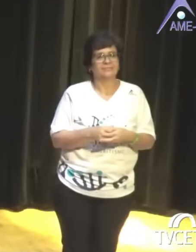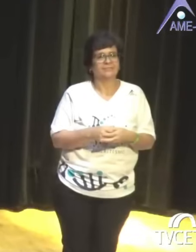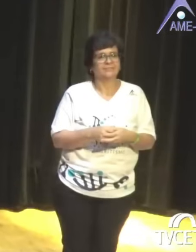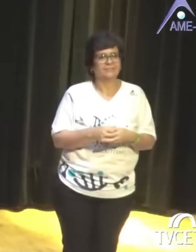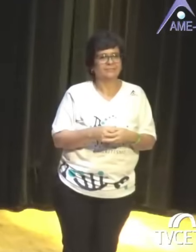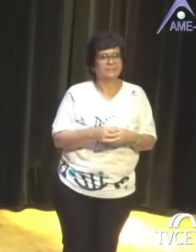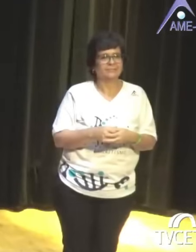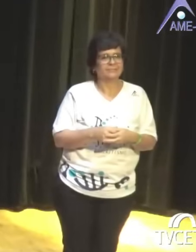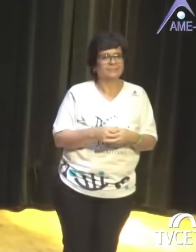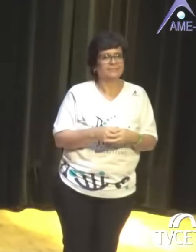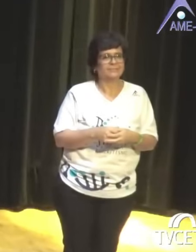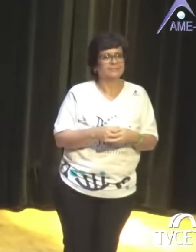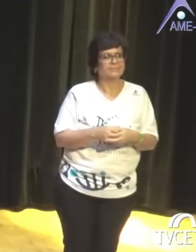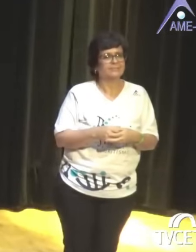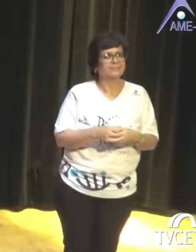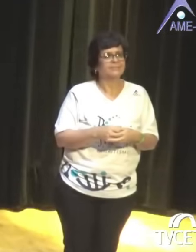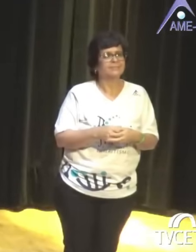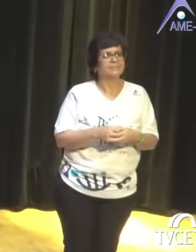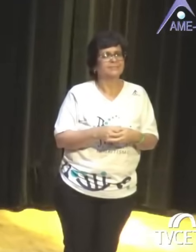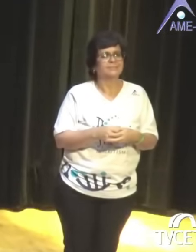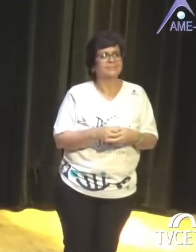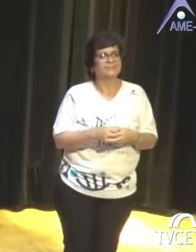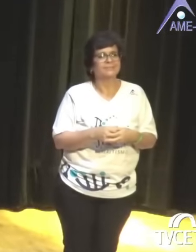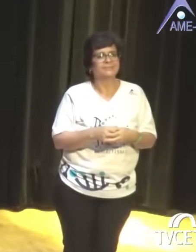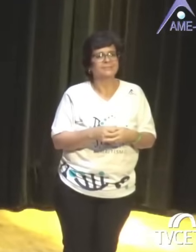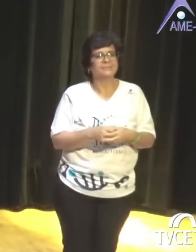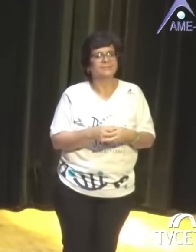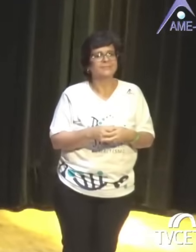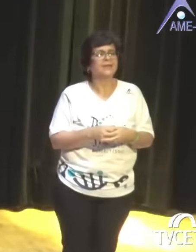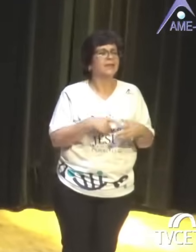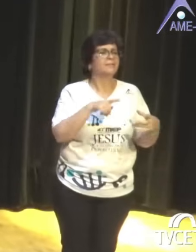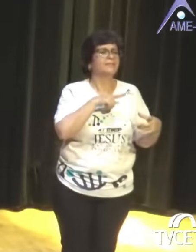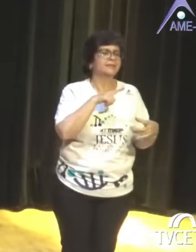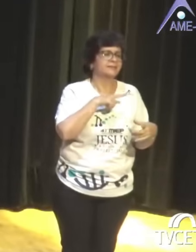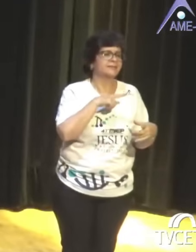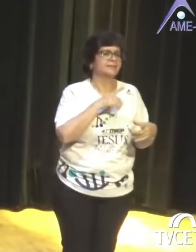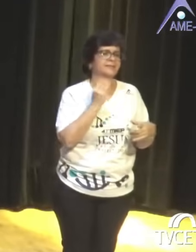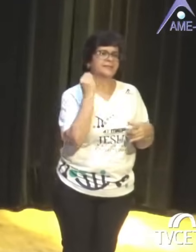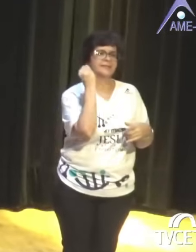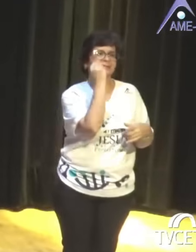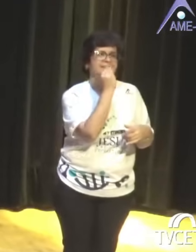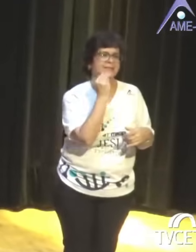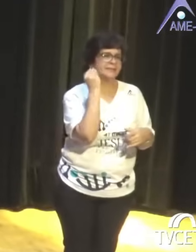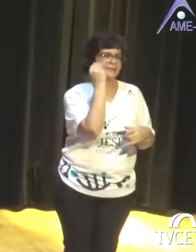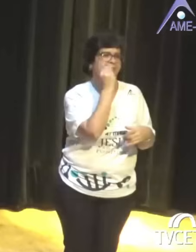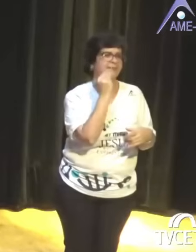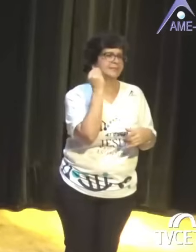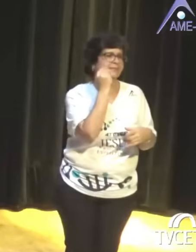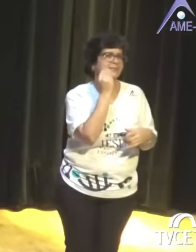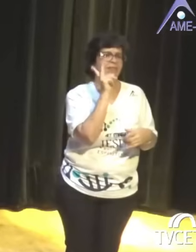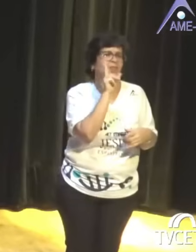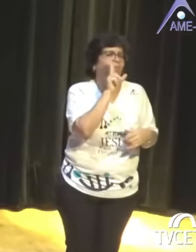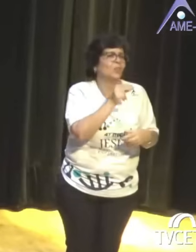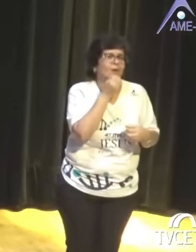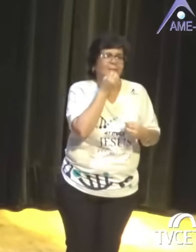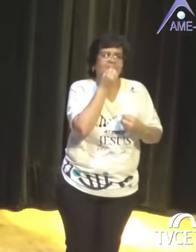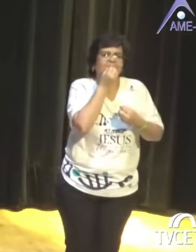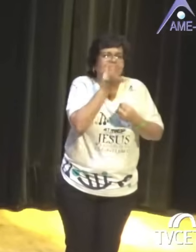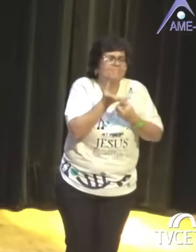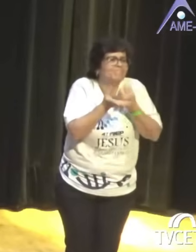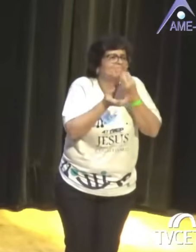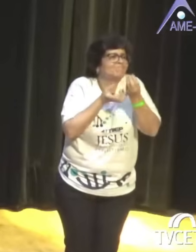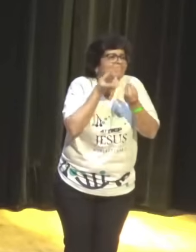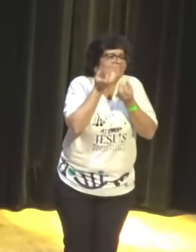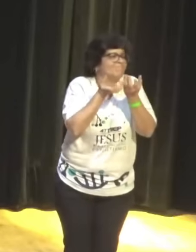momento mas essa essa é uma experiência que eu nunca saberia traduzir em